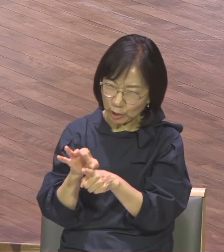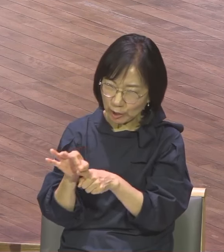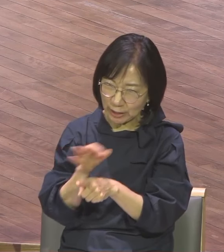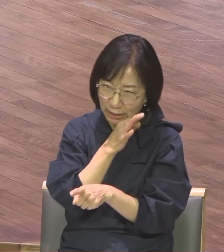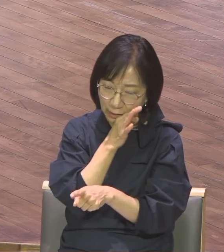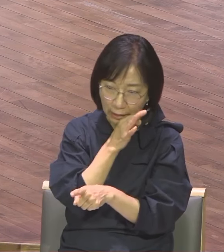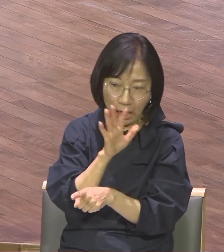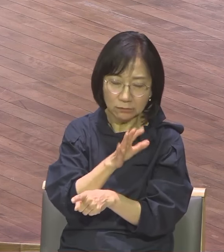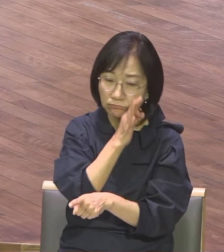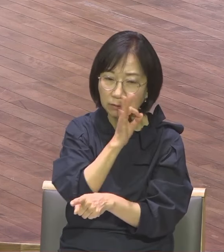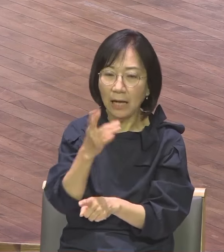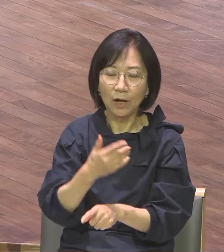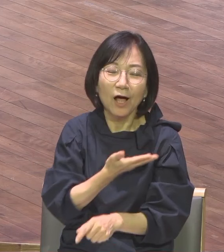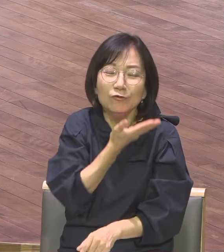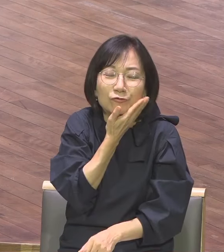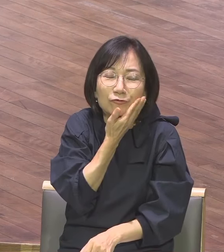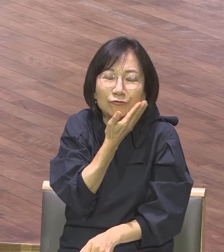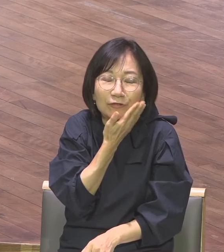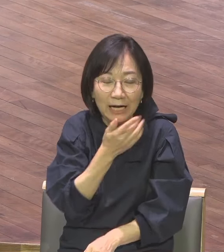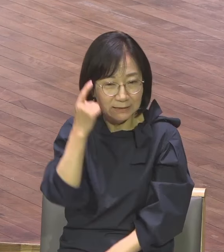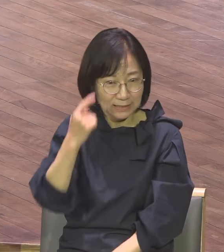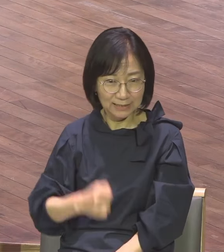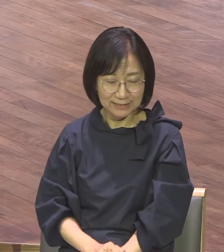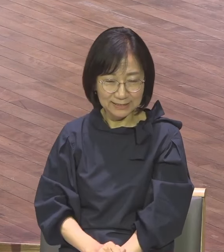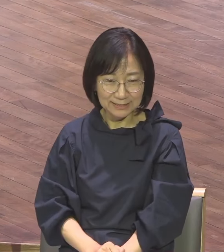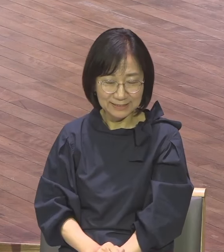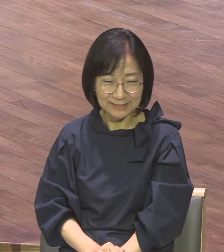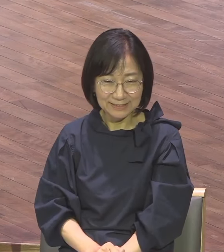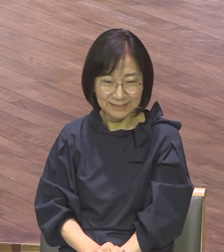귀엽게 보인다니까. 사랑스럽게 보여.